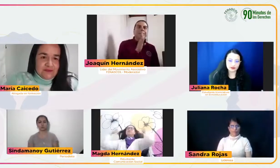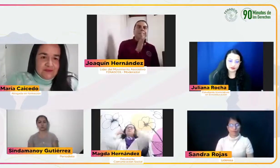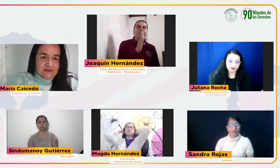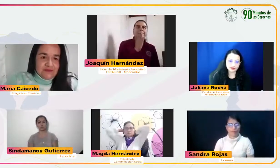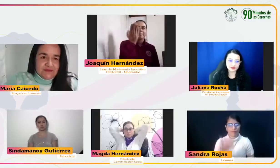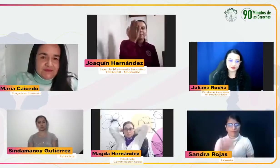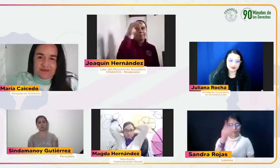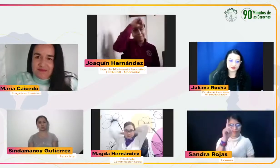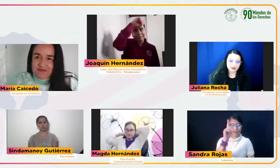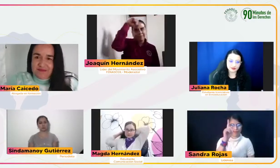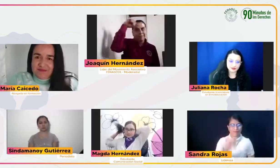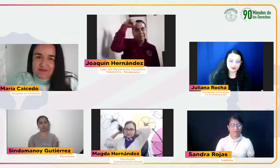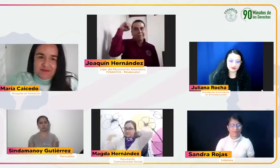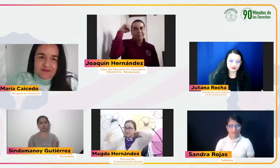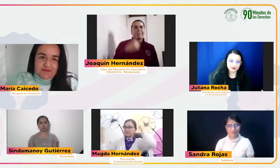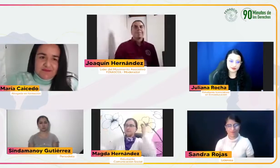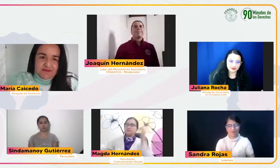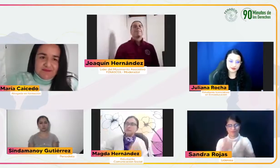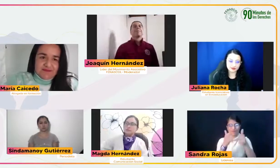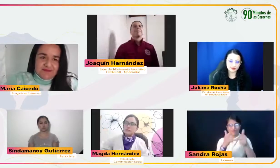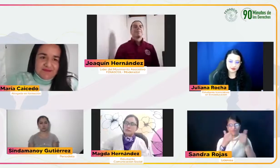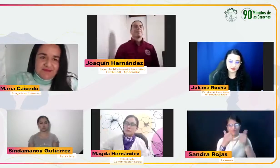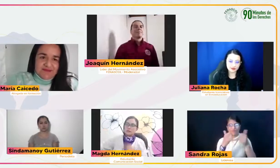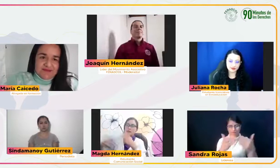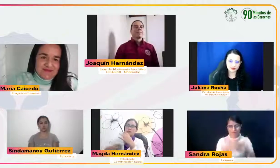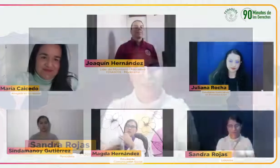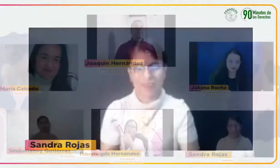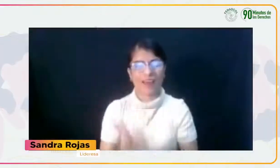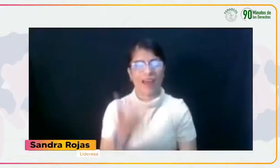bien, listo. Continúa Sandra.